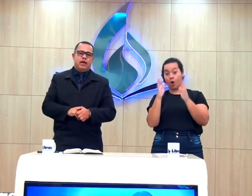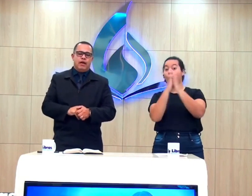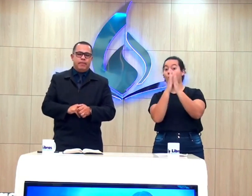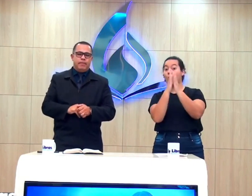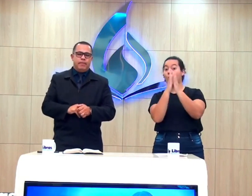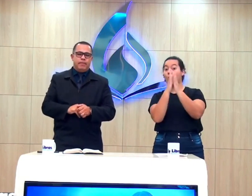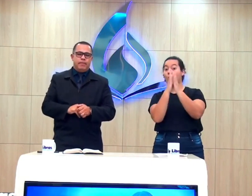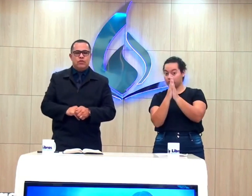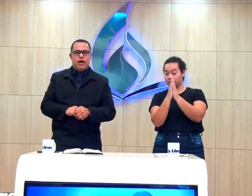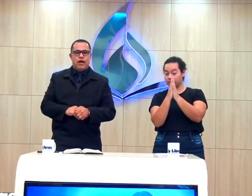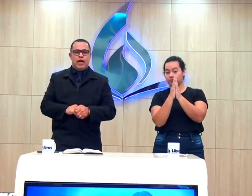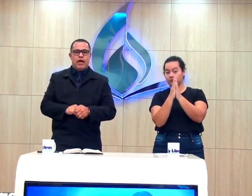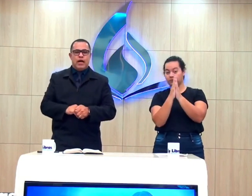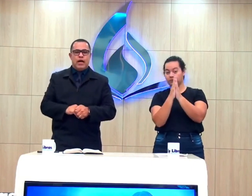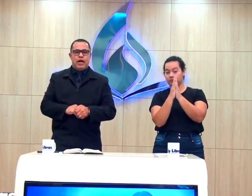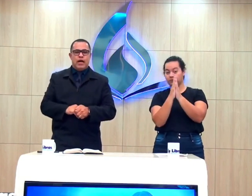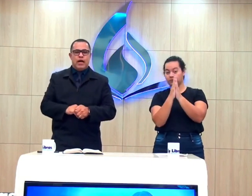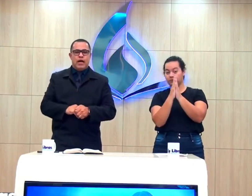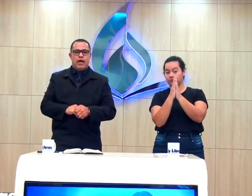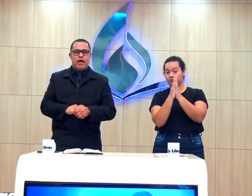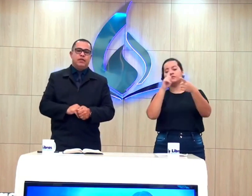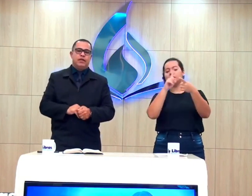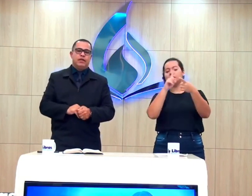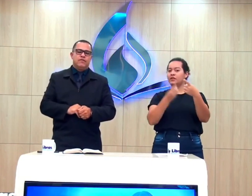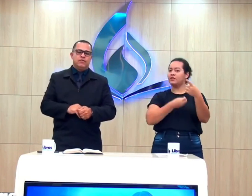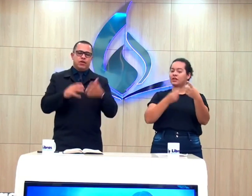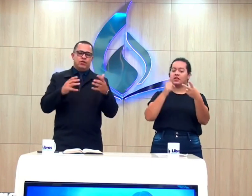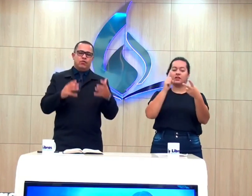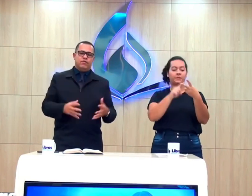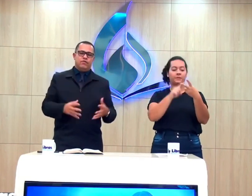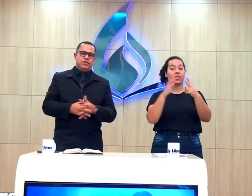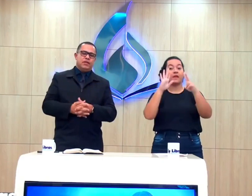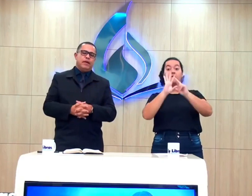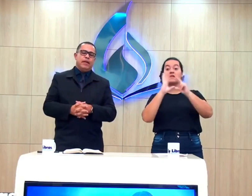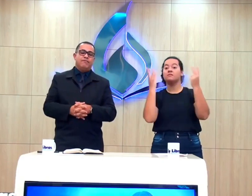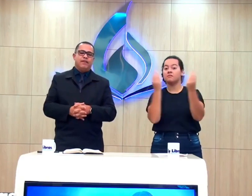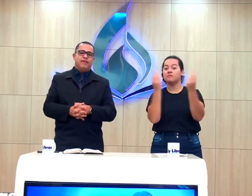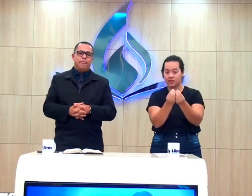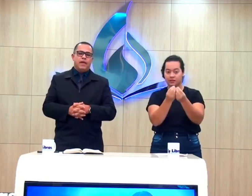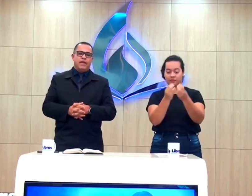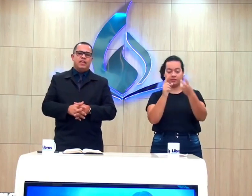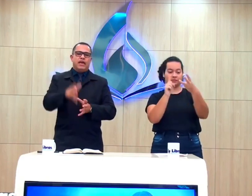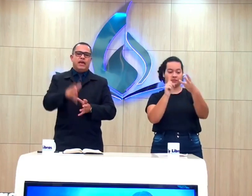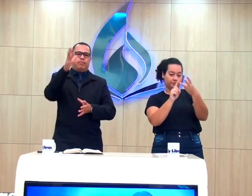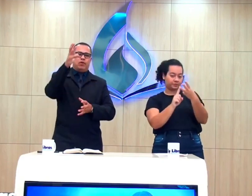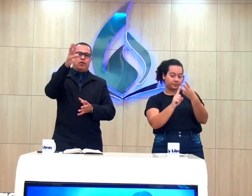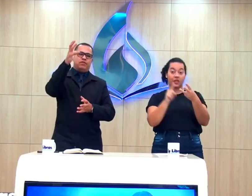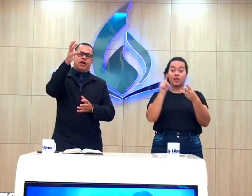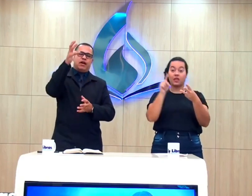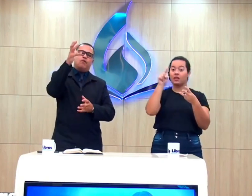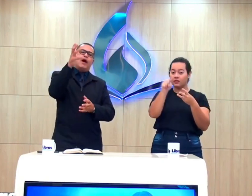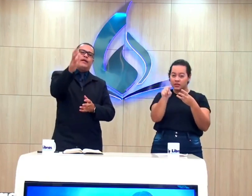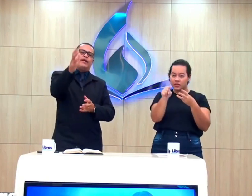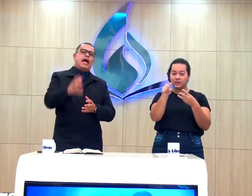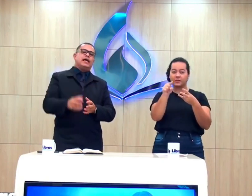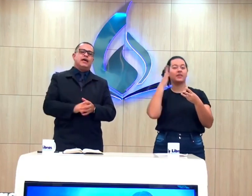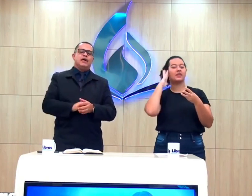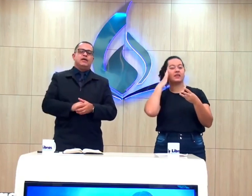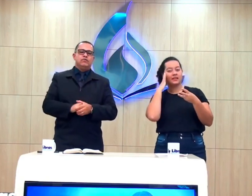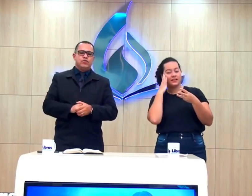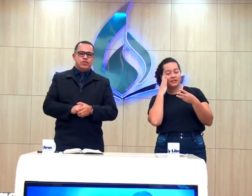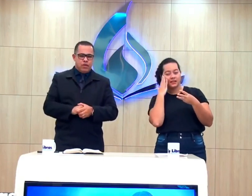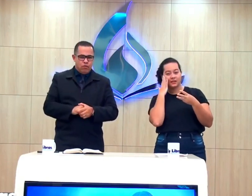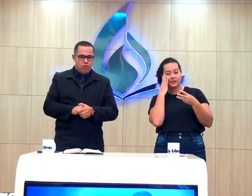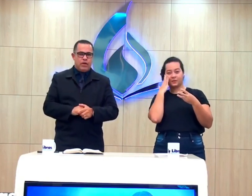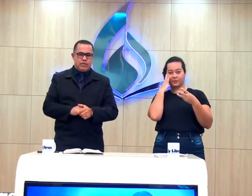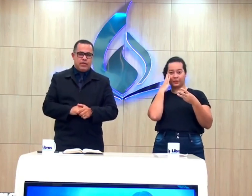hora, abençoando sua casa, abençoando a sua vida, você que ouviu esta palavra, e que ela possa ficar guardada